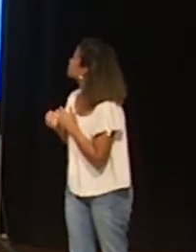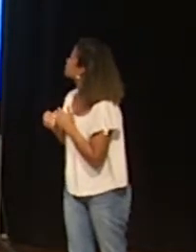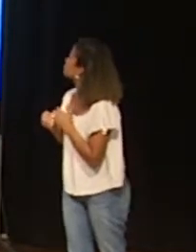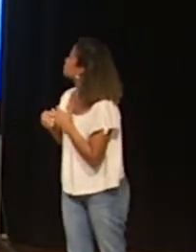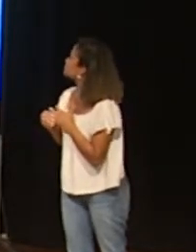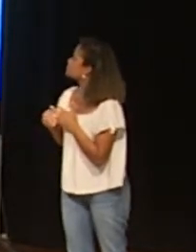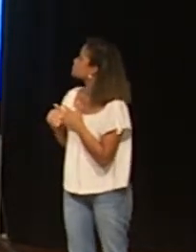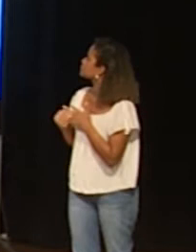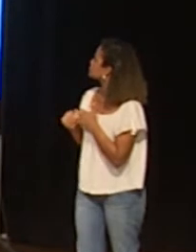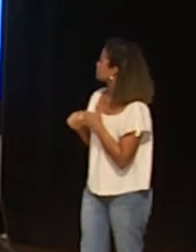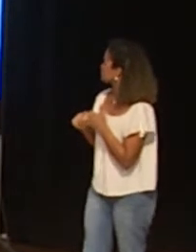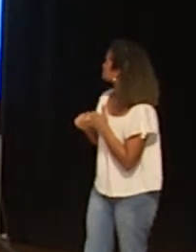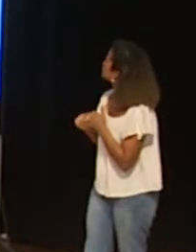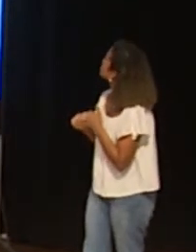conseguiria desenvolver bem.